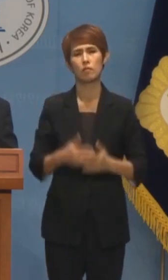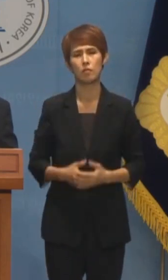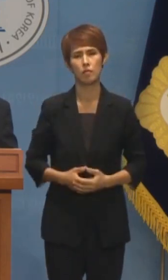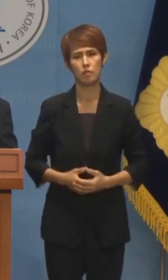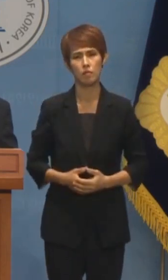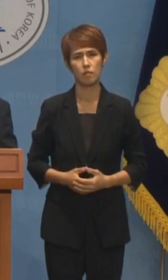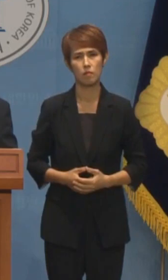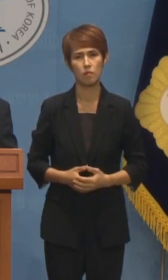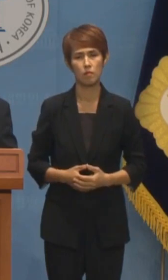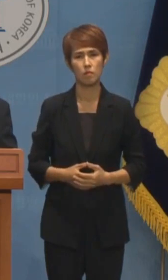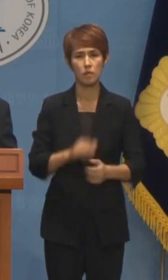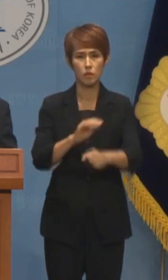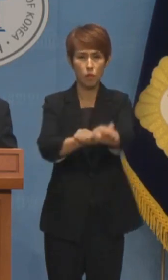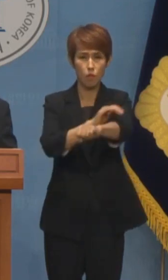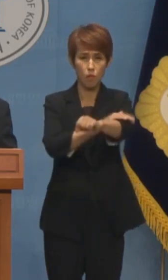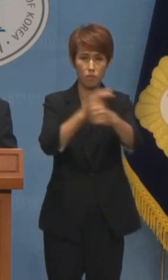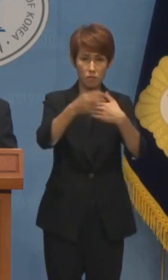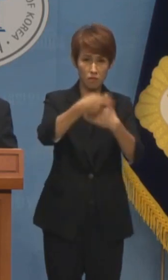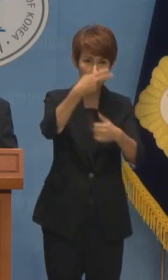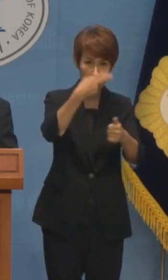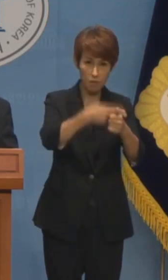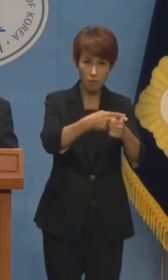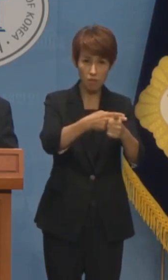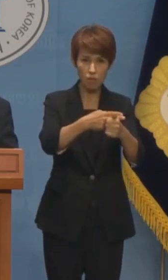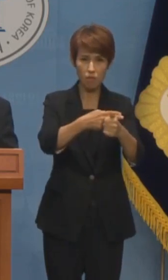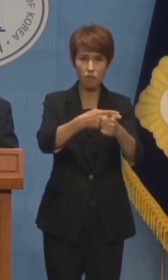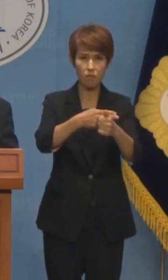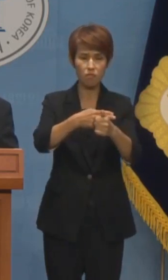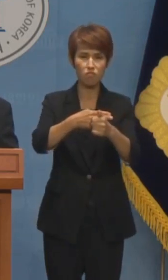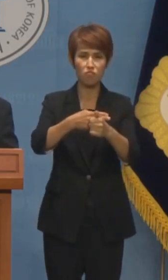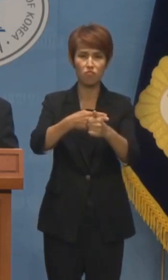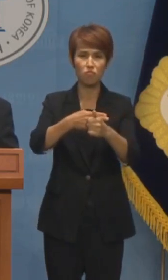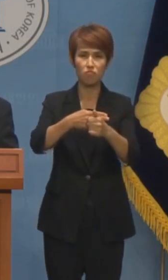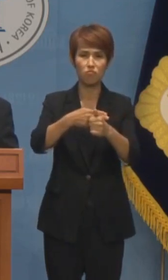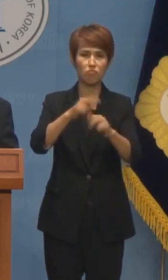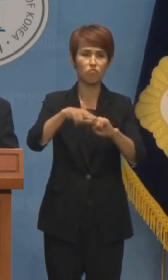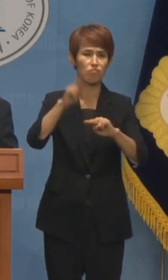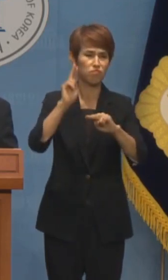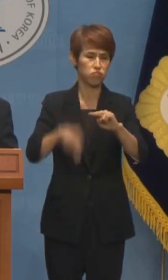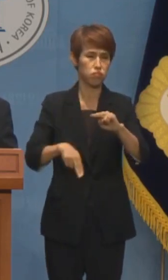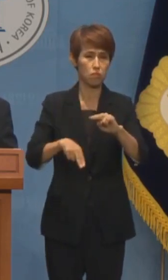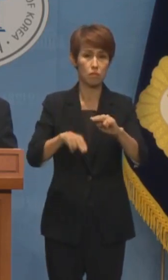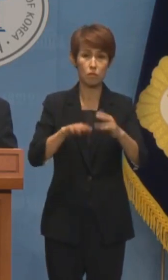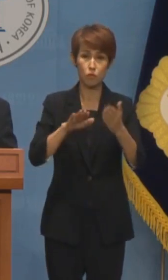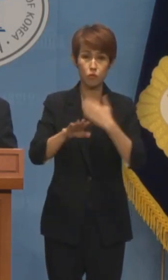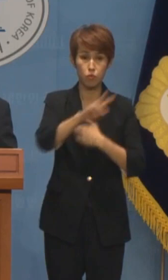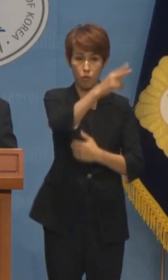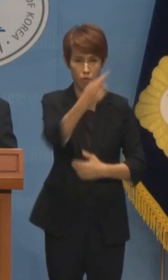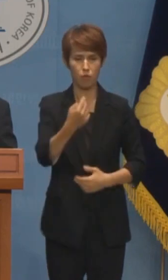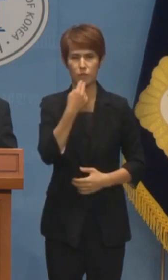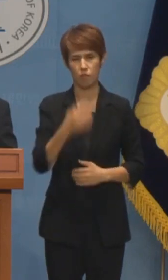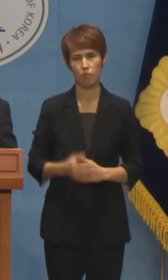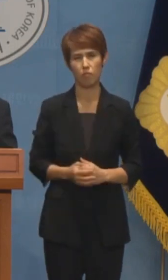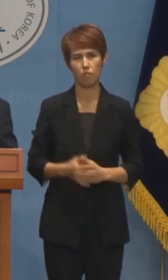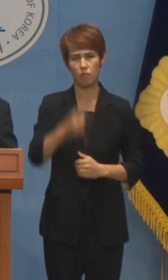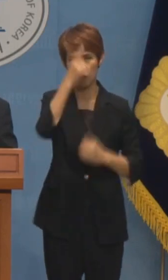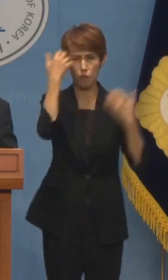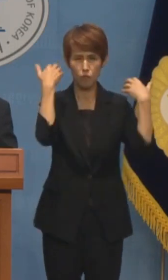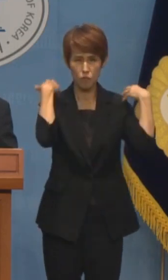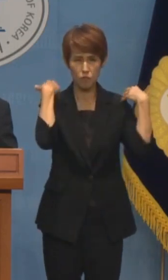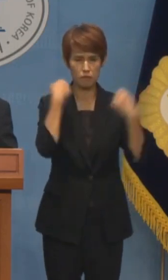이탈한 전공의들은 돌아오지 않고 있습니다. 정부의 무책임과 무능력으로 암